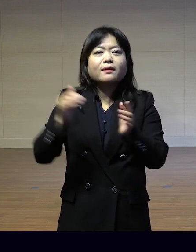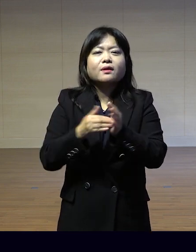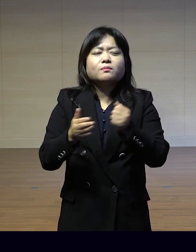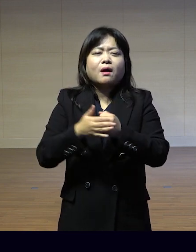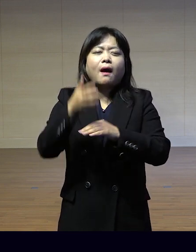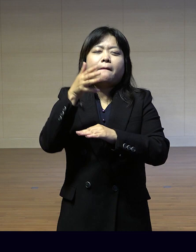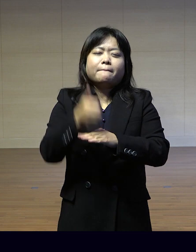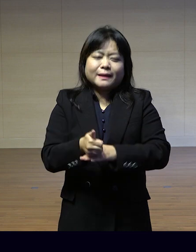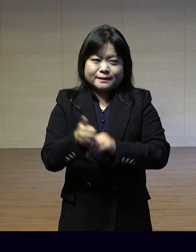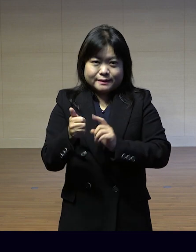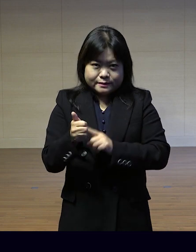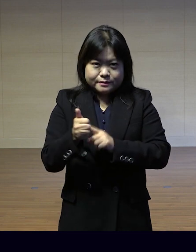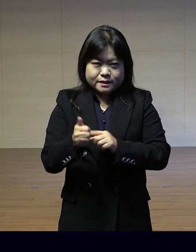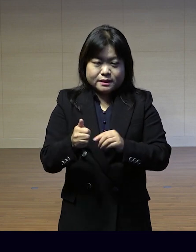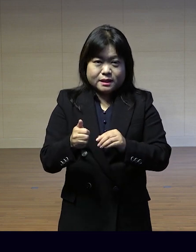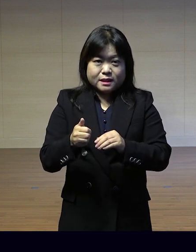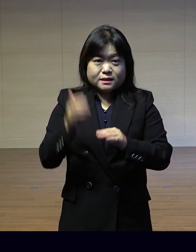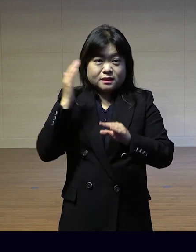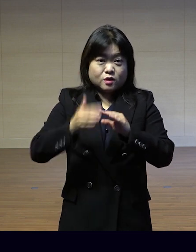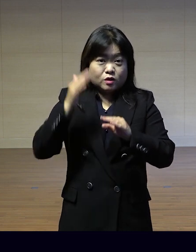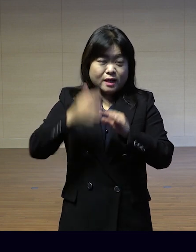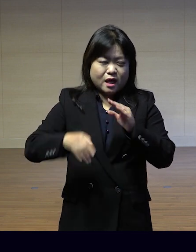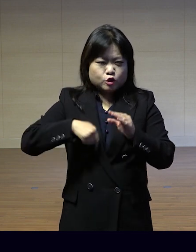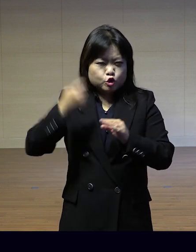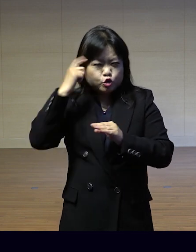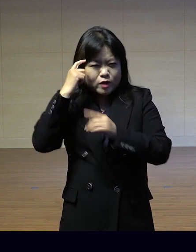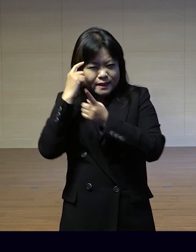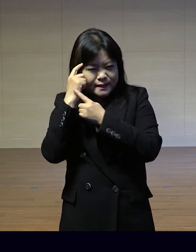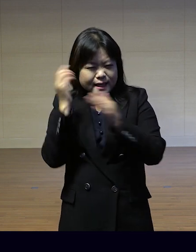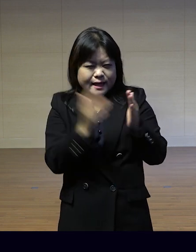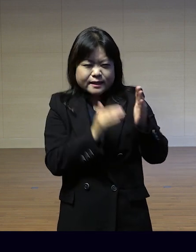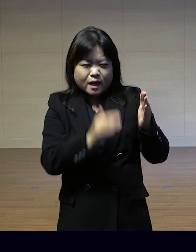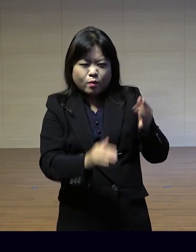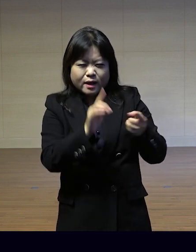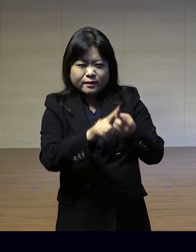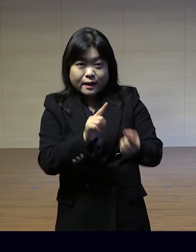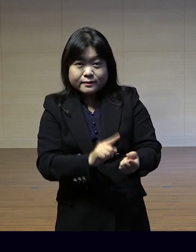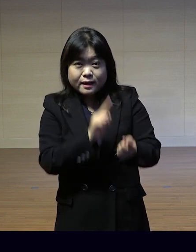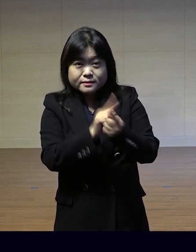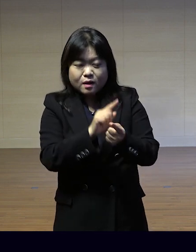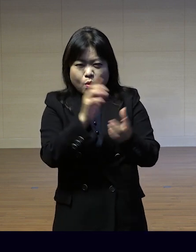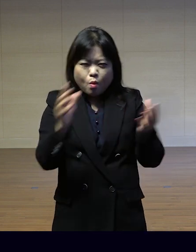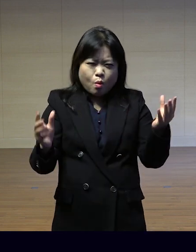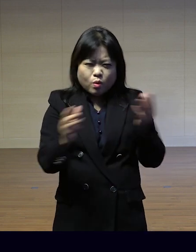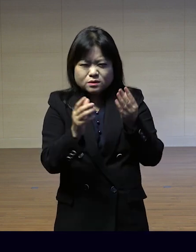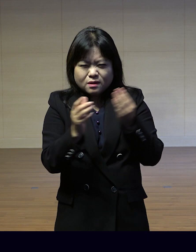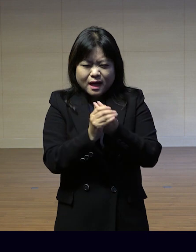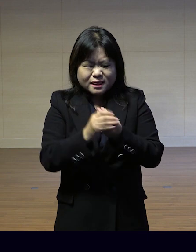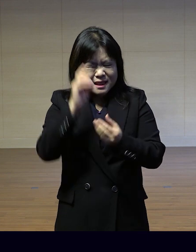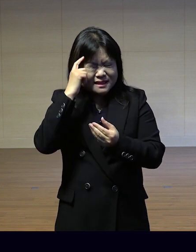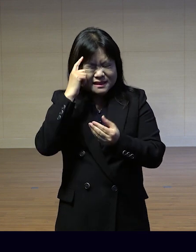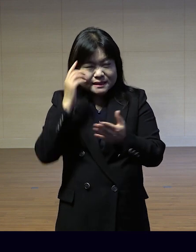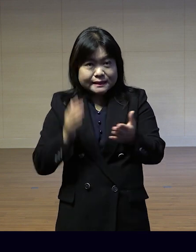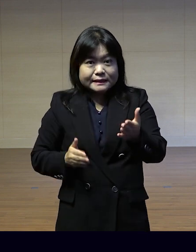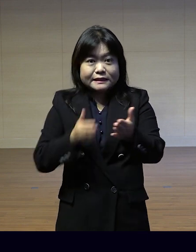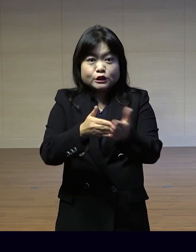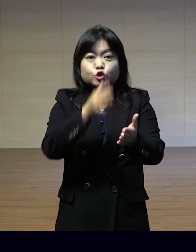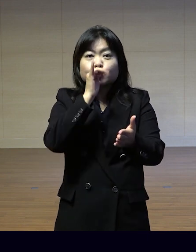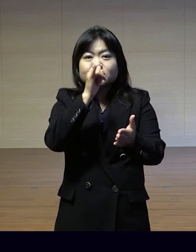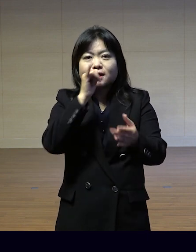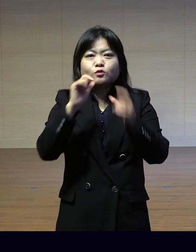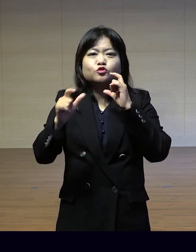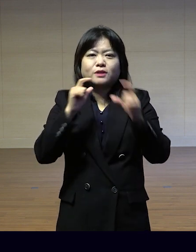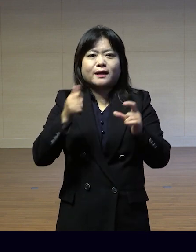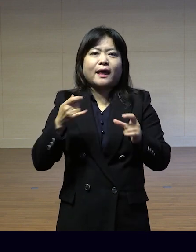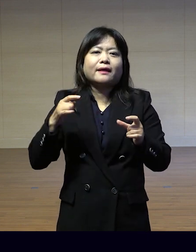마침내는 절대지혜, 주관이 객관의 대상에 대한 온전한 충전적인 인식에 이를 수 있다고 주장을